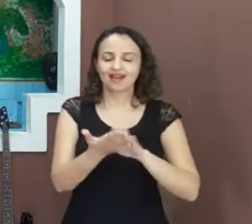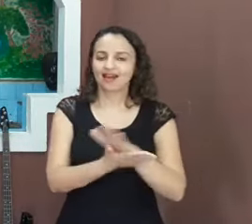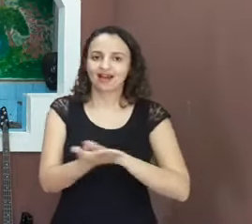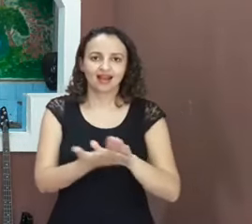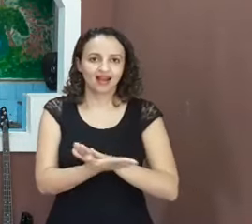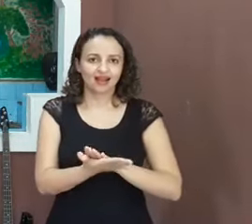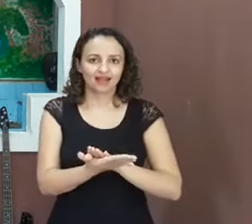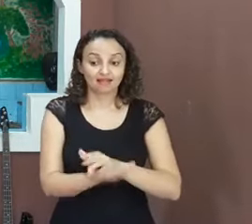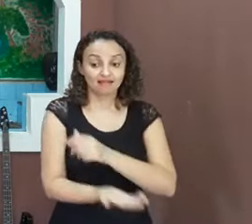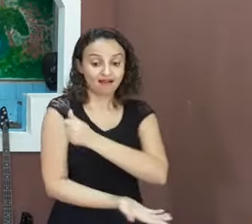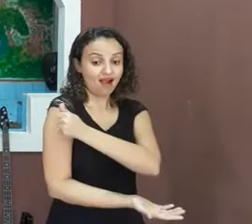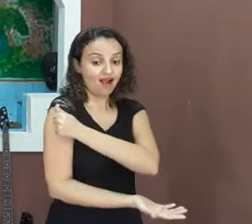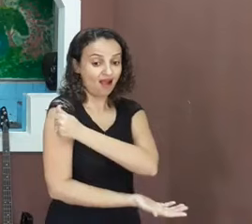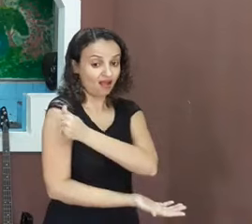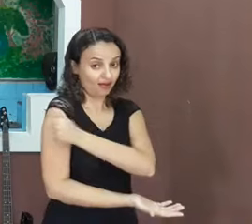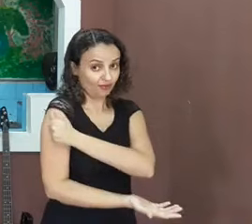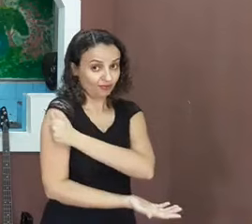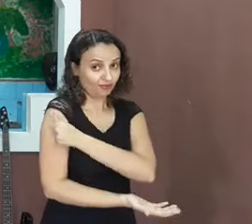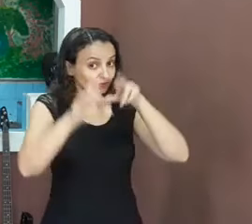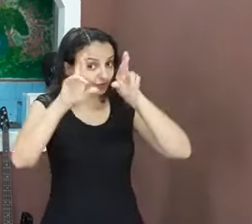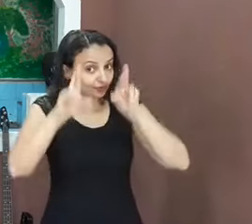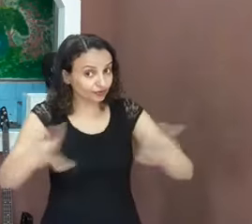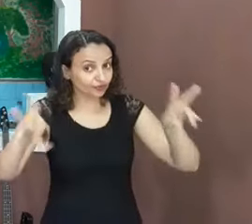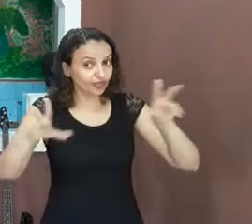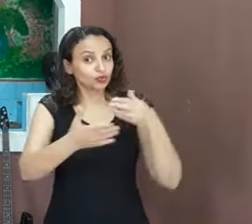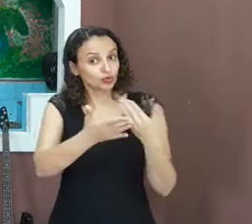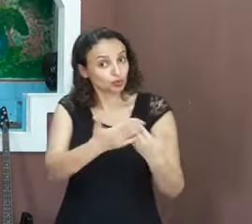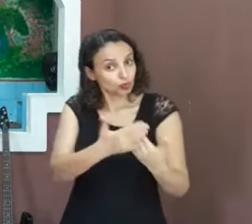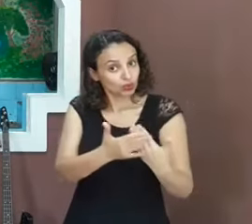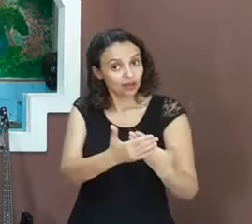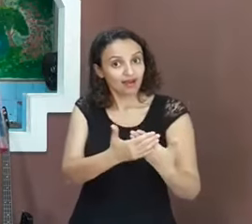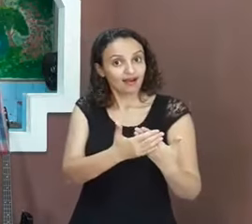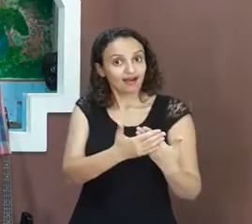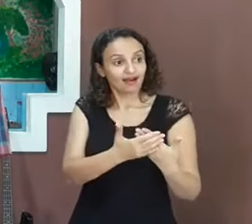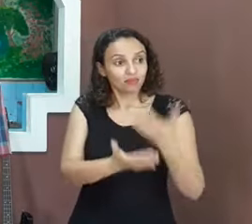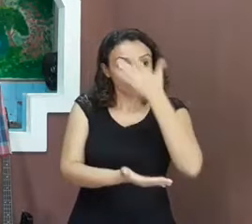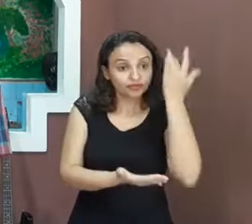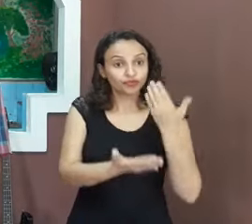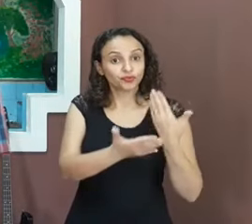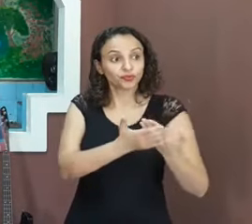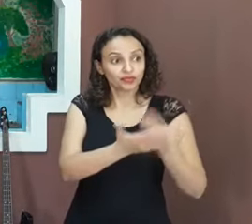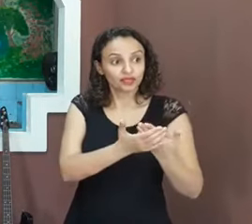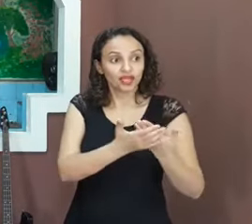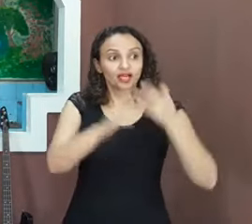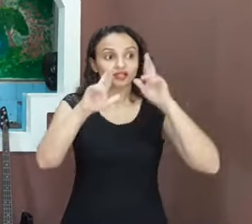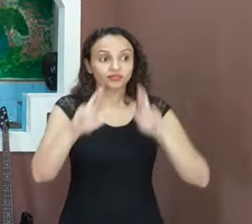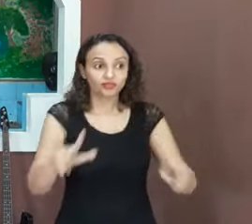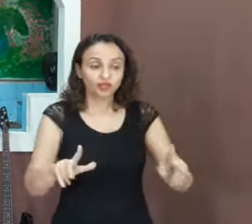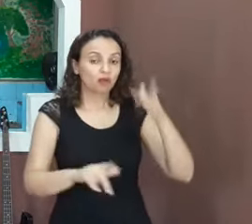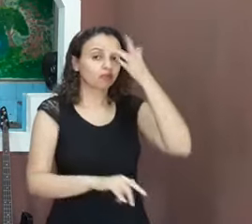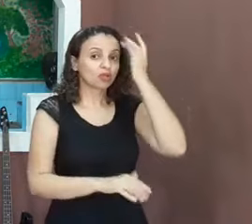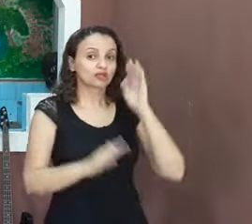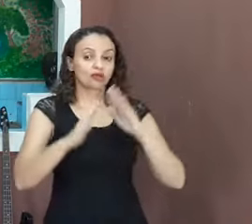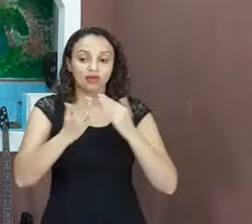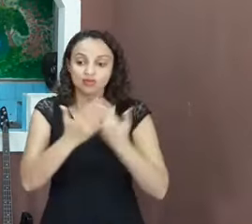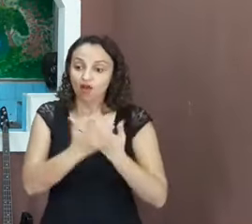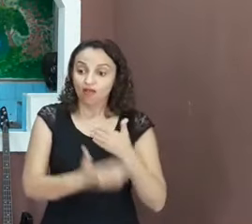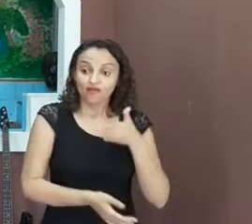nome da palavra é isso. Tem uma diferença muito grande. Quem vai à escola e quem vai à escola